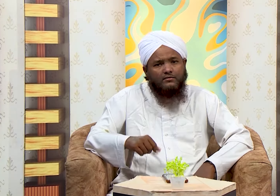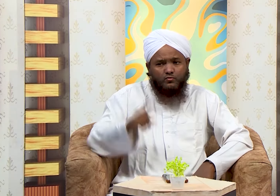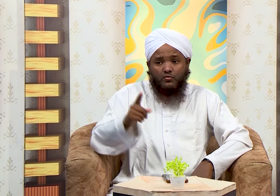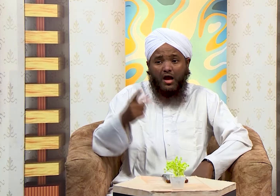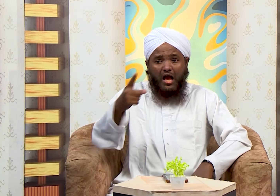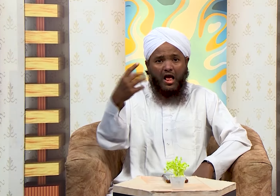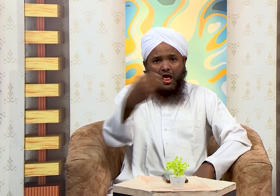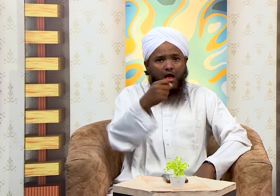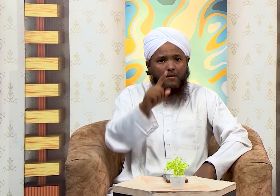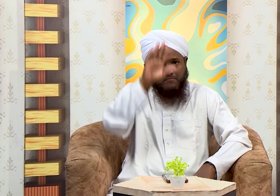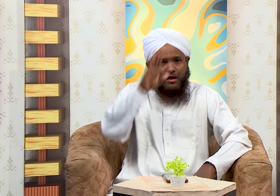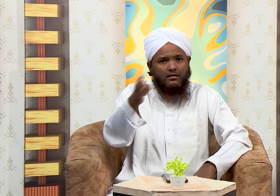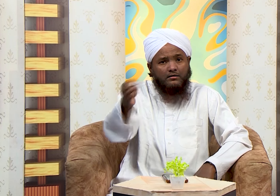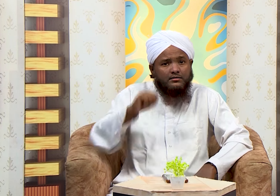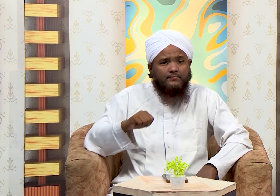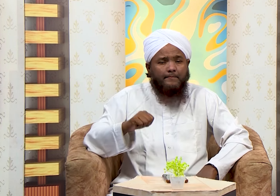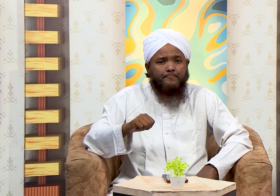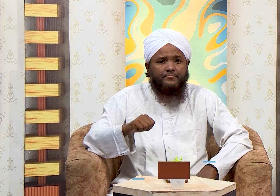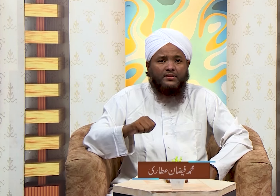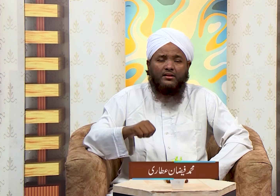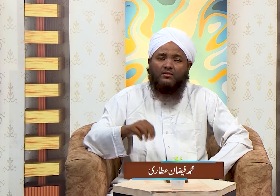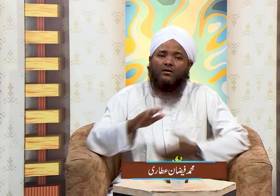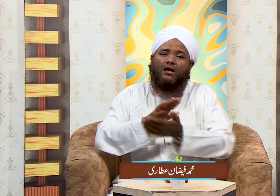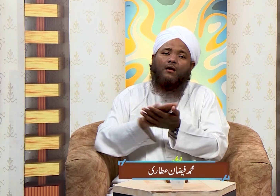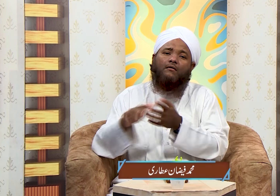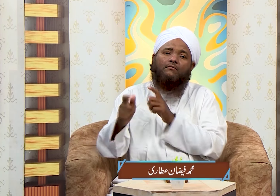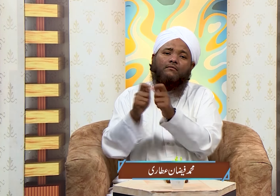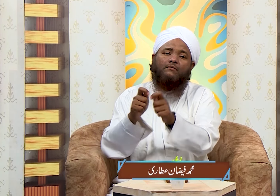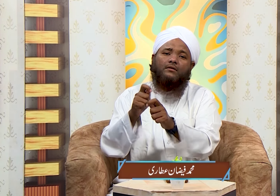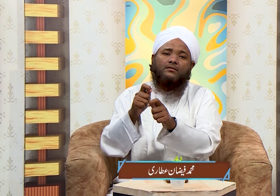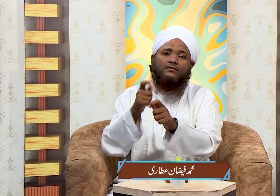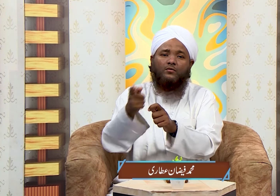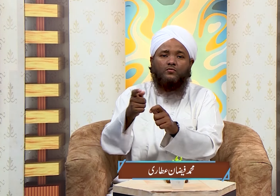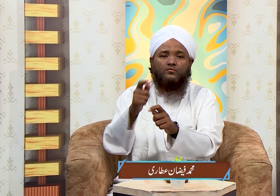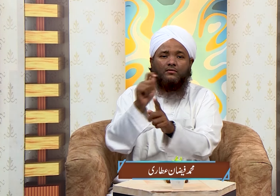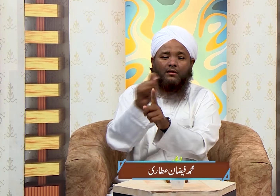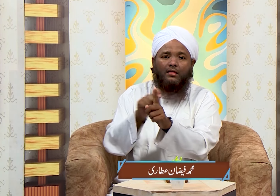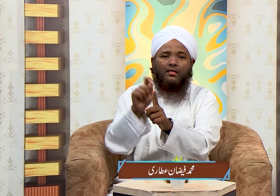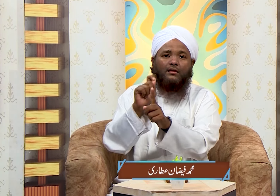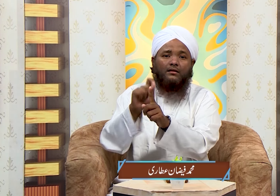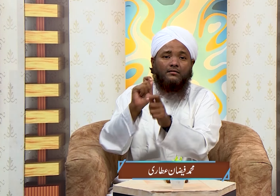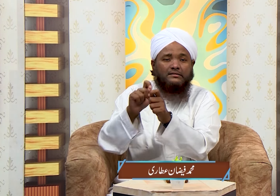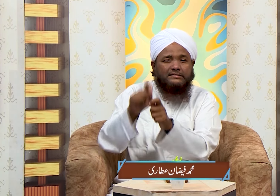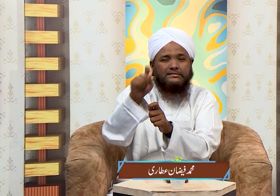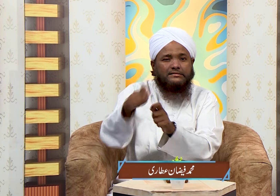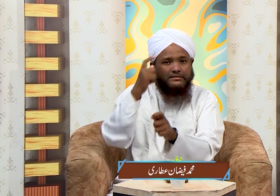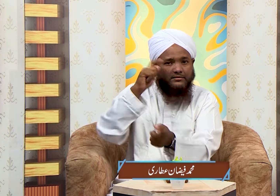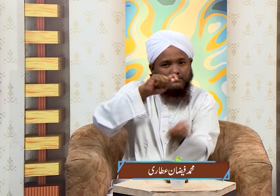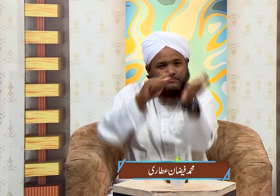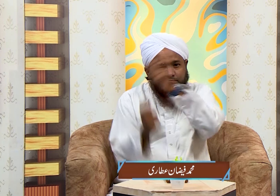تو یہ فرون نے جب اس حامان میں مشورہ کیا تو اس حامان نے اسے الٹی پٹی پڑھائی اور وہ جو اس کا ارادہ تھا جو ذہن بند رہا تھا اسلام